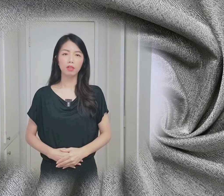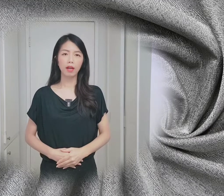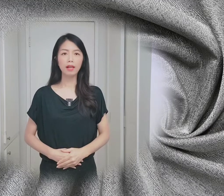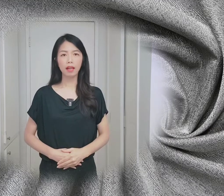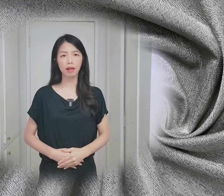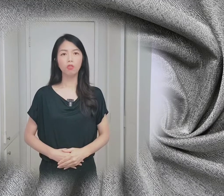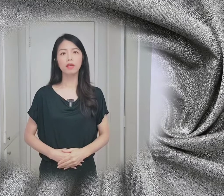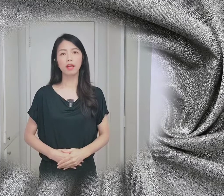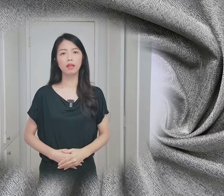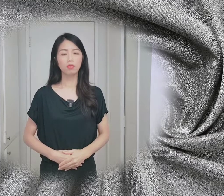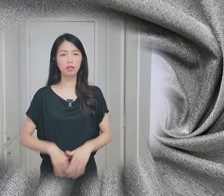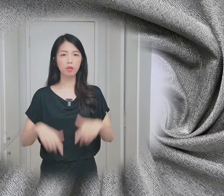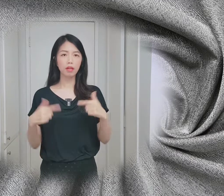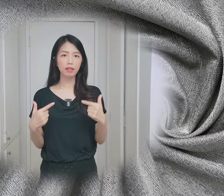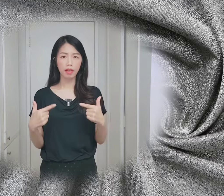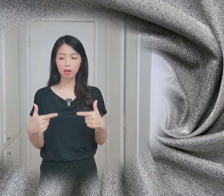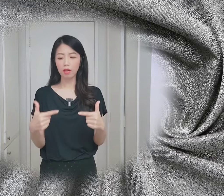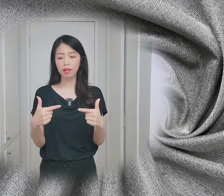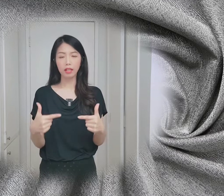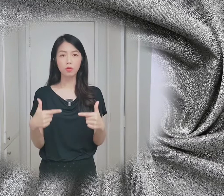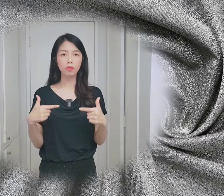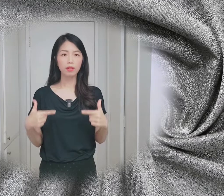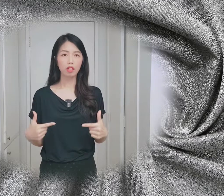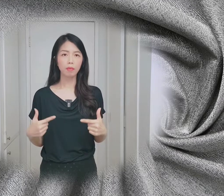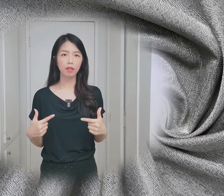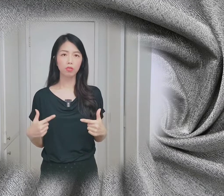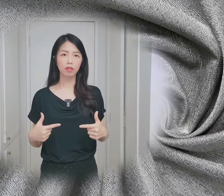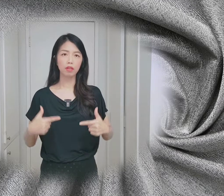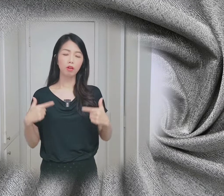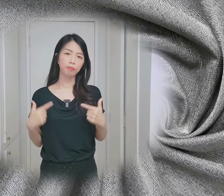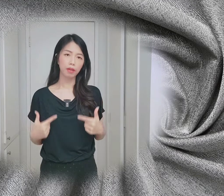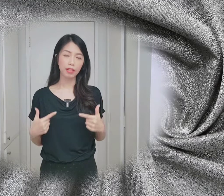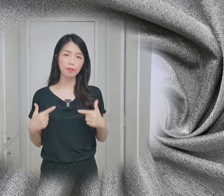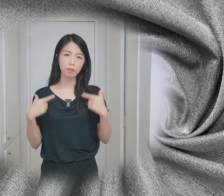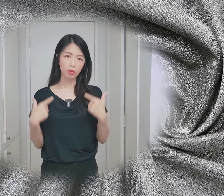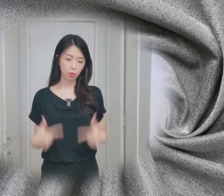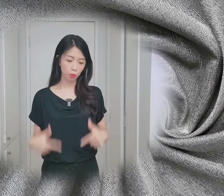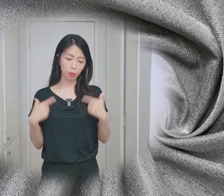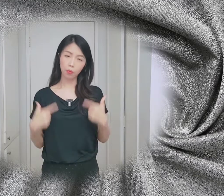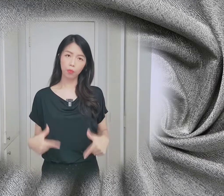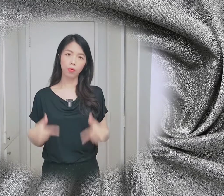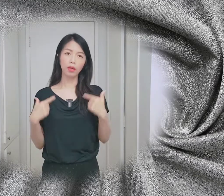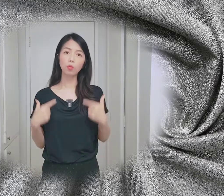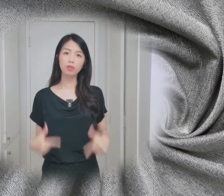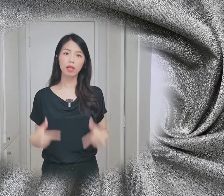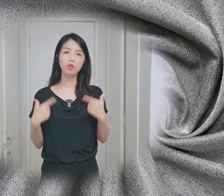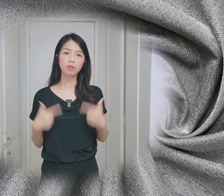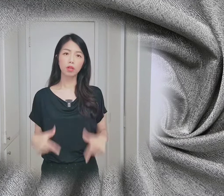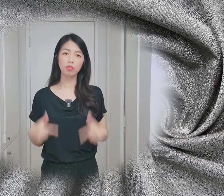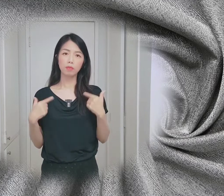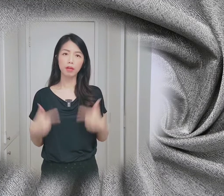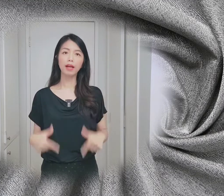매일은요 그냥 저는 항상 언제나 이런 뜻의 수어를 했는데요. 양손 니은처럼 만들어 주셔서 가슴에서 배 쪽으로 이렇게